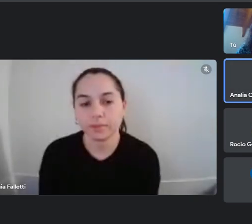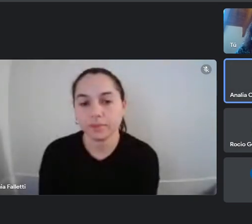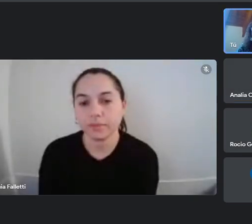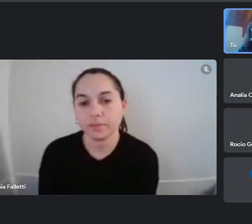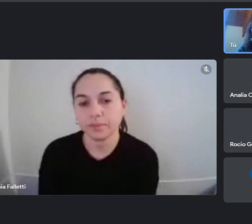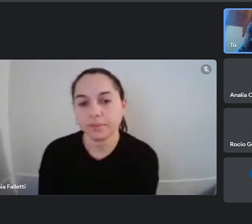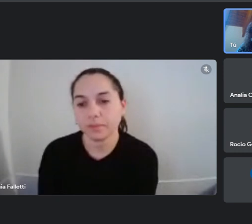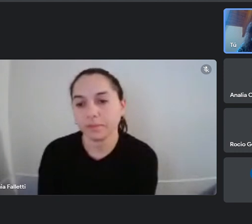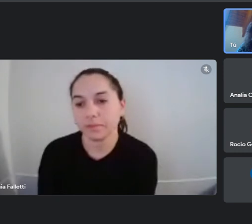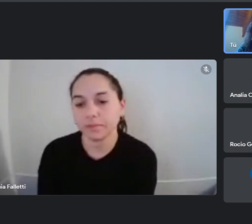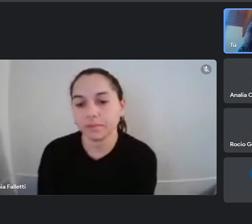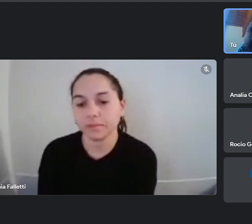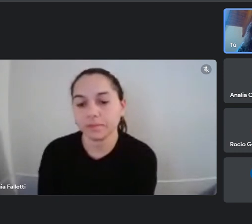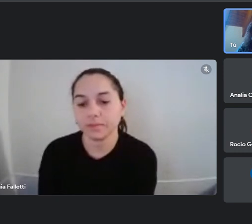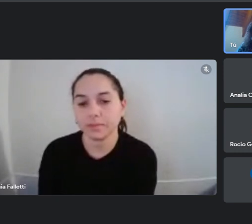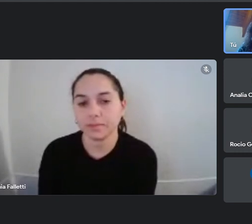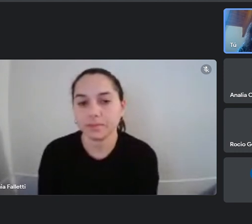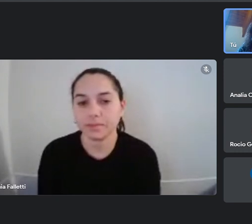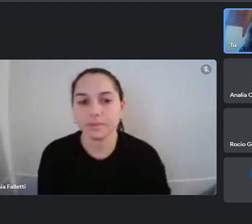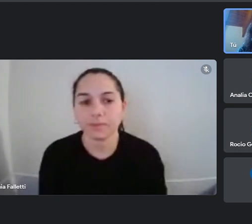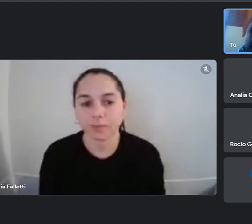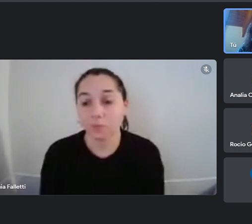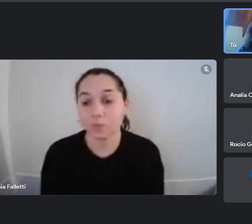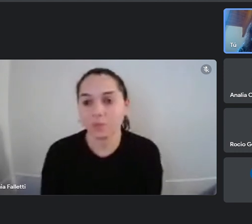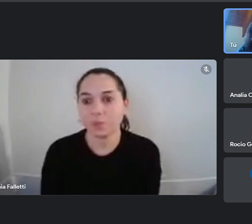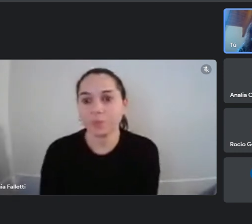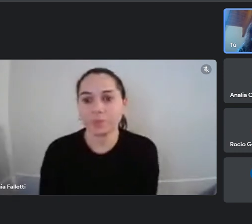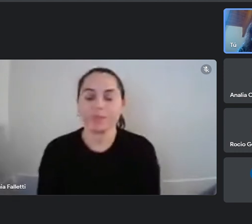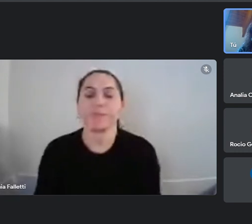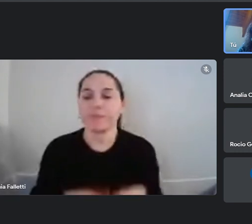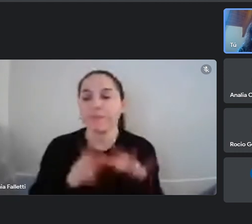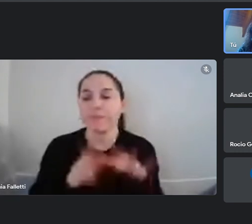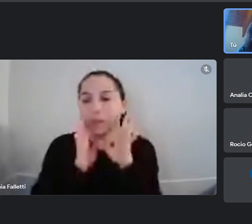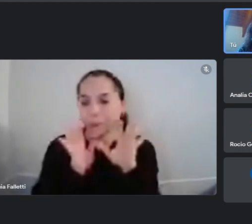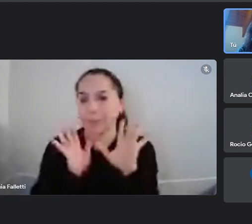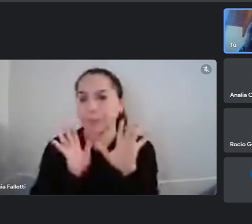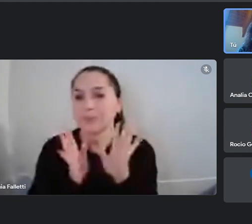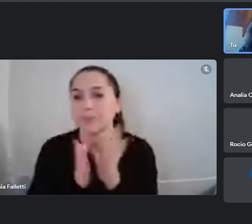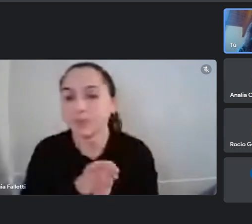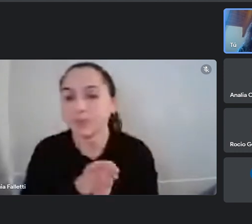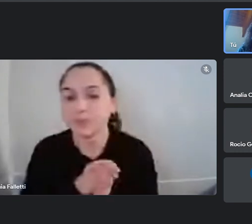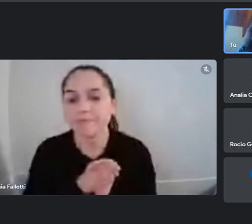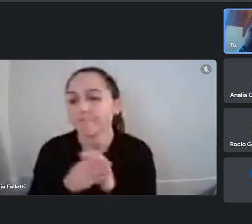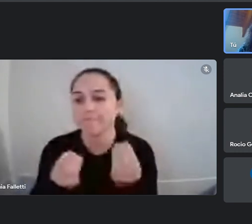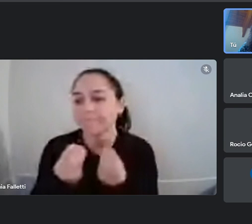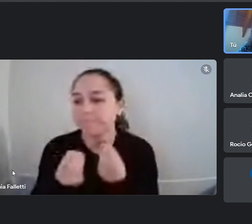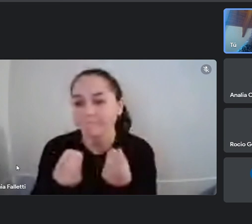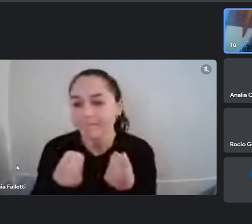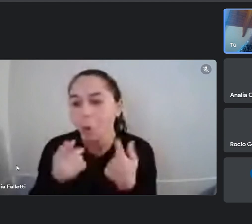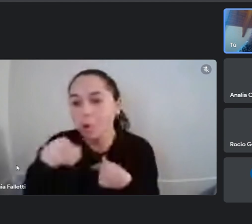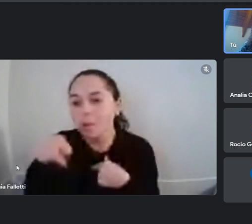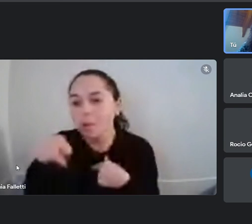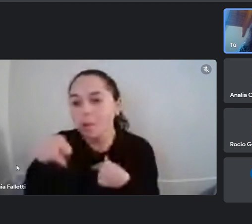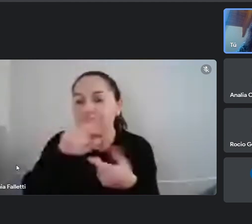Bien, a ver, ¿cómo empezamos? ¿Cómo hicieron la traducción?